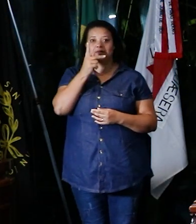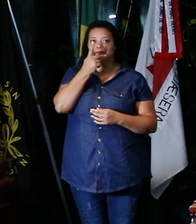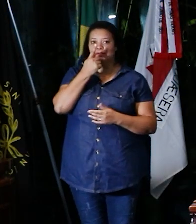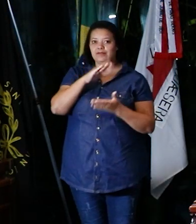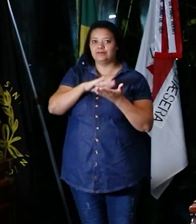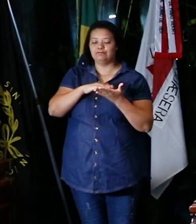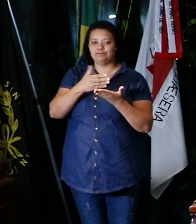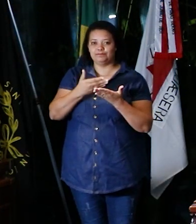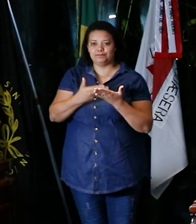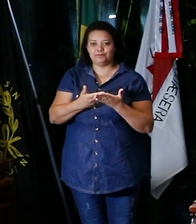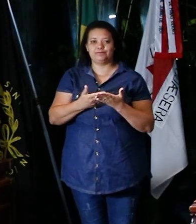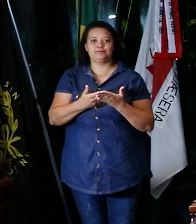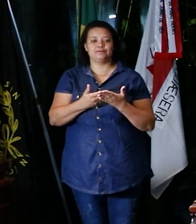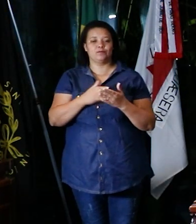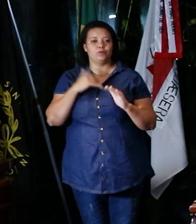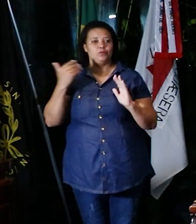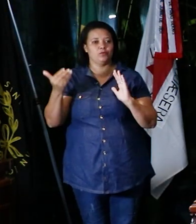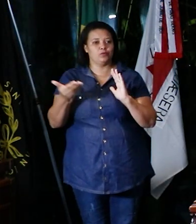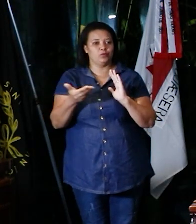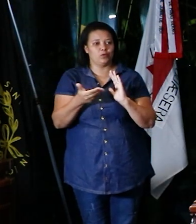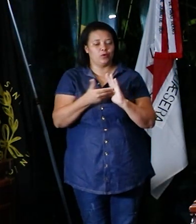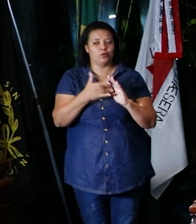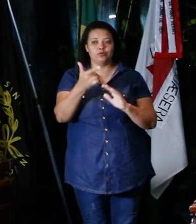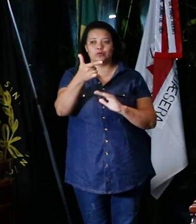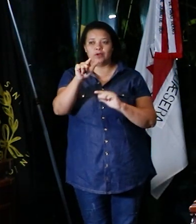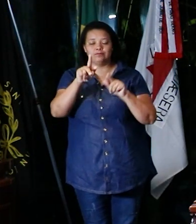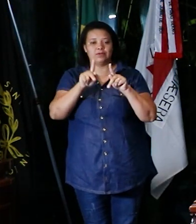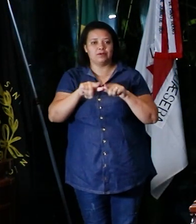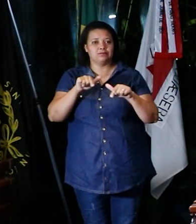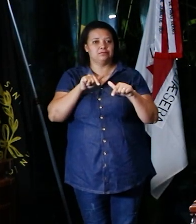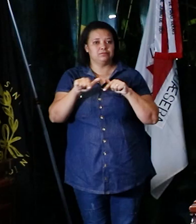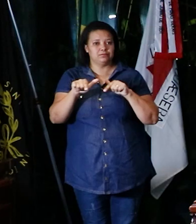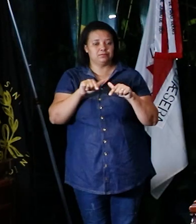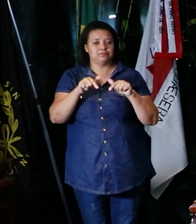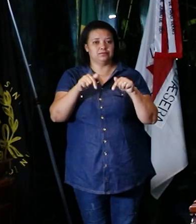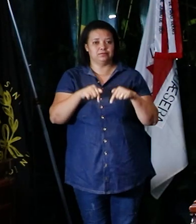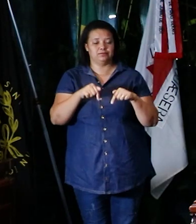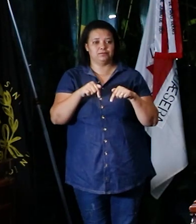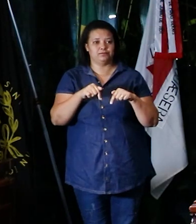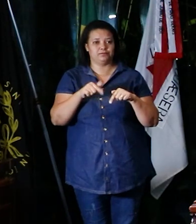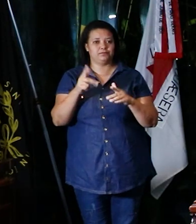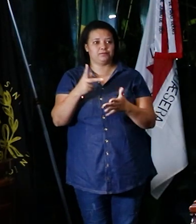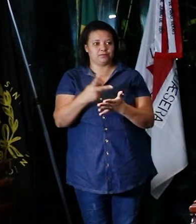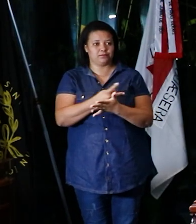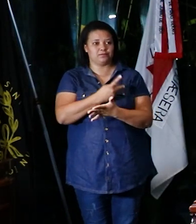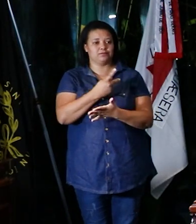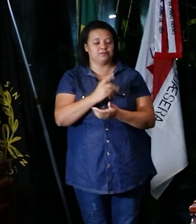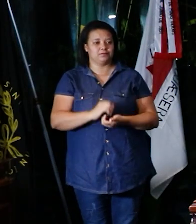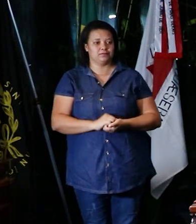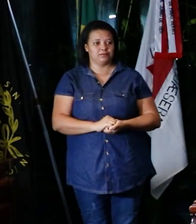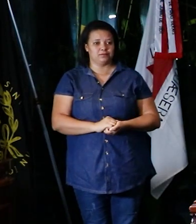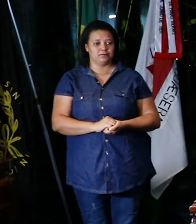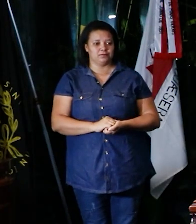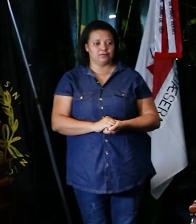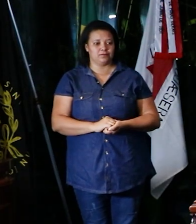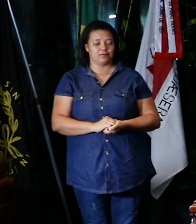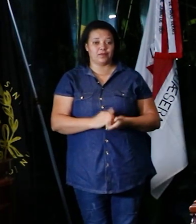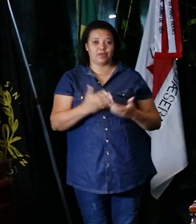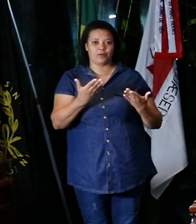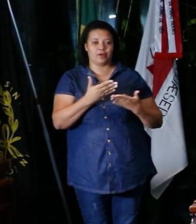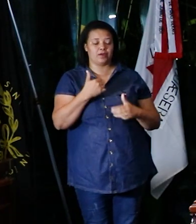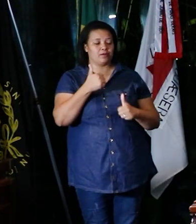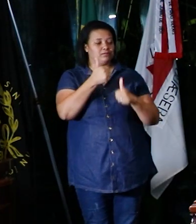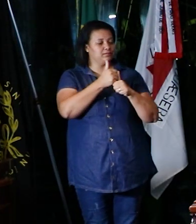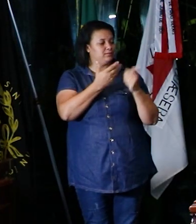Heloísa, e todos mais que tornaram possível esse evento. E com todos nós aqui